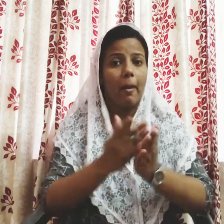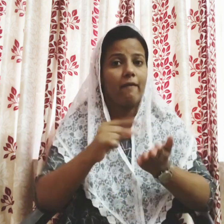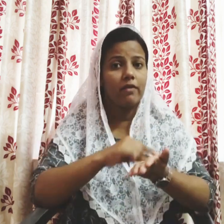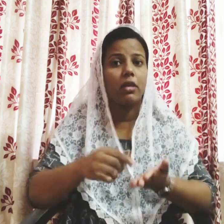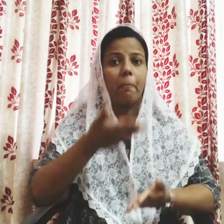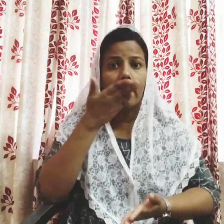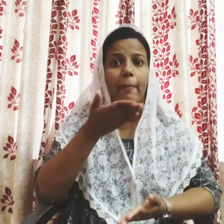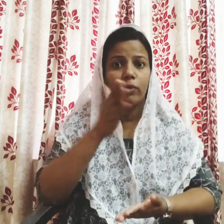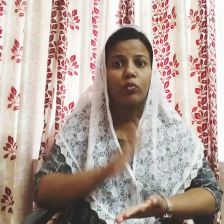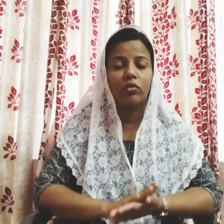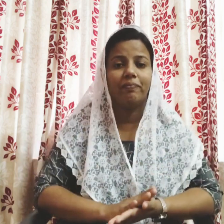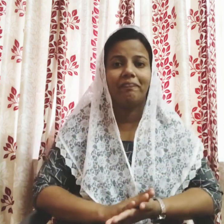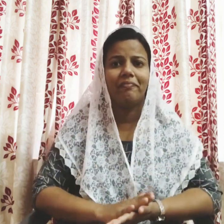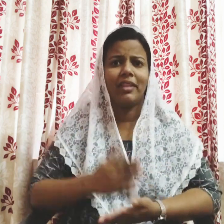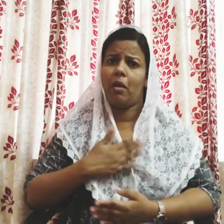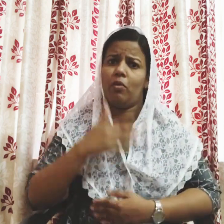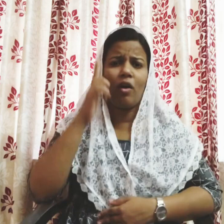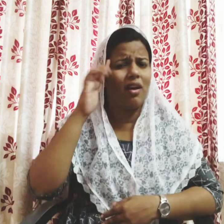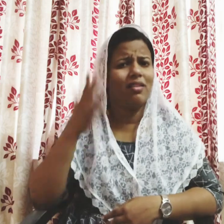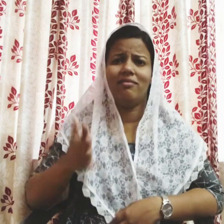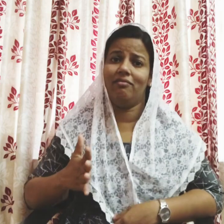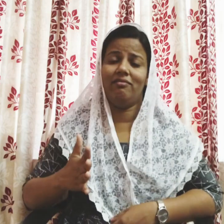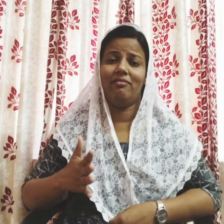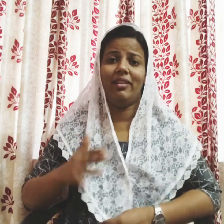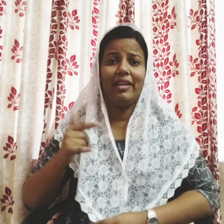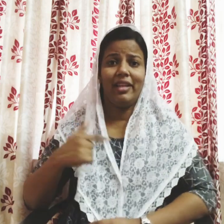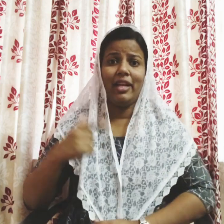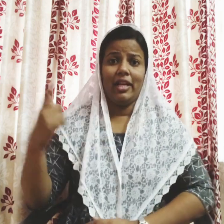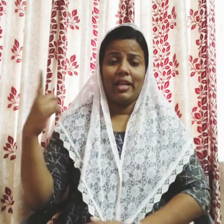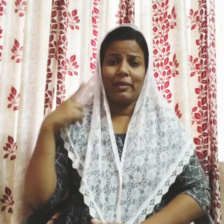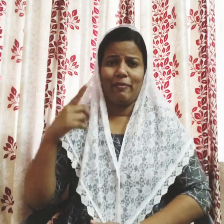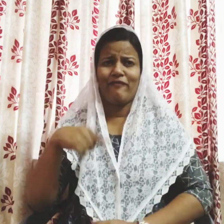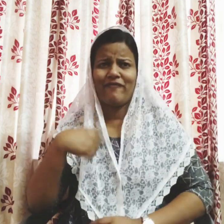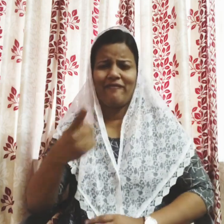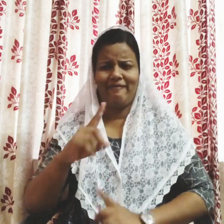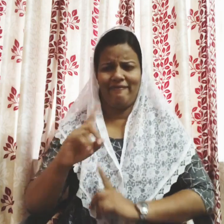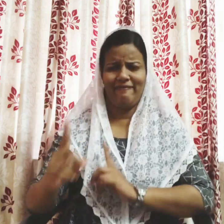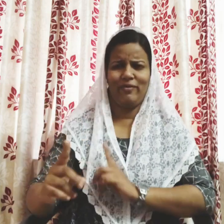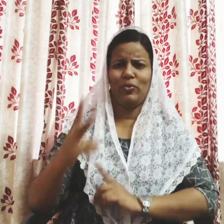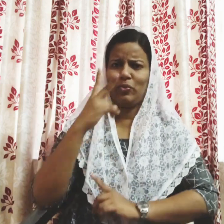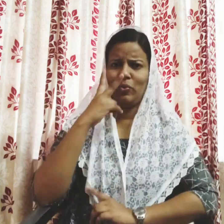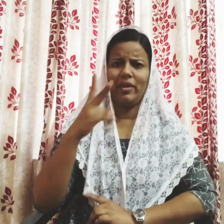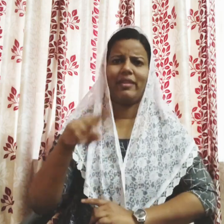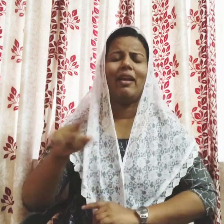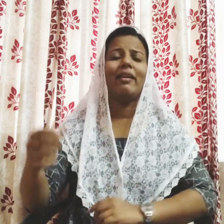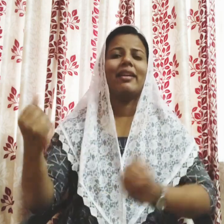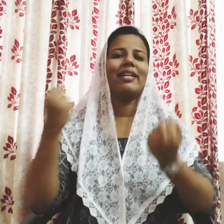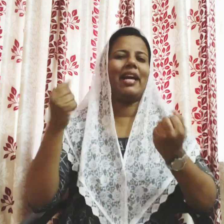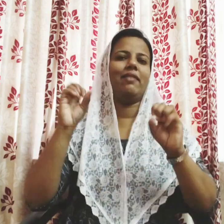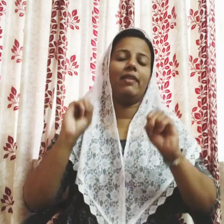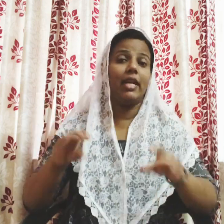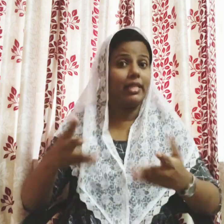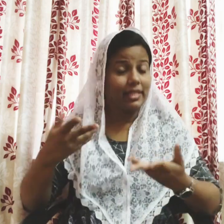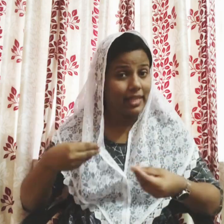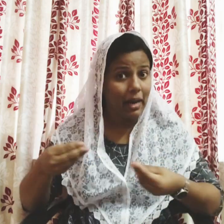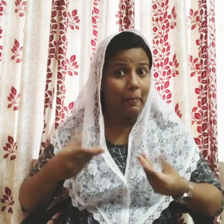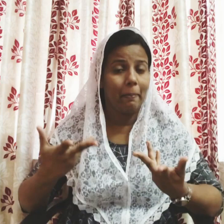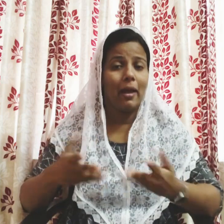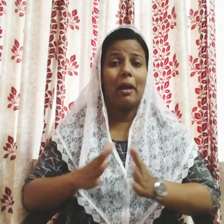നമ്മളെ ഓർപ്പിക്കുന്നത്. ആമേൻ. നമുക്കറിയത്തില്ല സഹോദരങ്ങളെ, ഈ നിൽക്കുന്ന വ്യക്തി, നമ്മൾ ഒരുപക്ഷെ ഇന്ന് നോക്കുമ്പോൾ ഈ വ്യക്തിക്ക് കഴിവ് കാണത്തില്ല, ഈ വ്യക്തിക്ക്